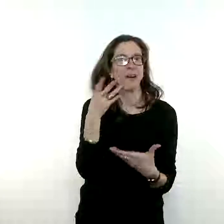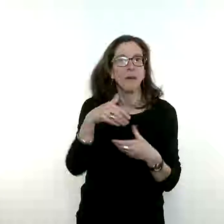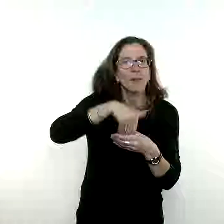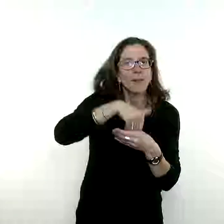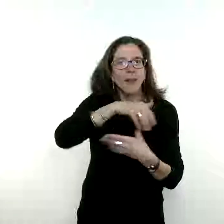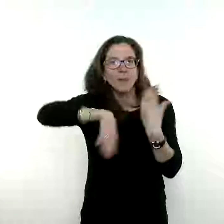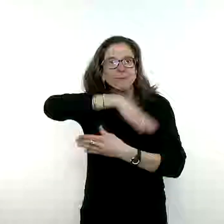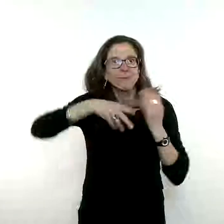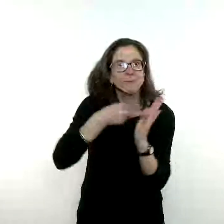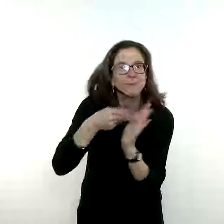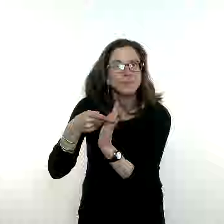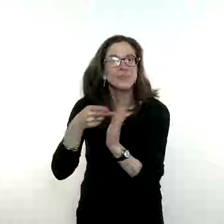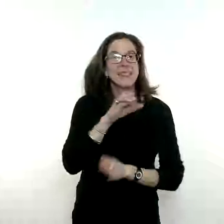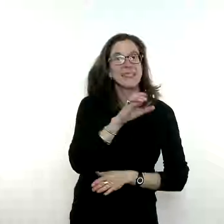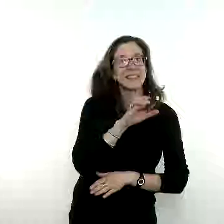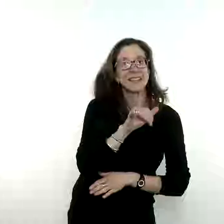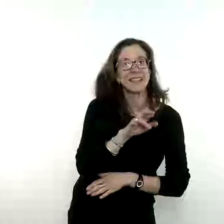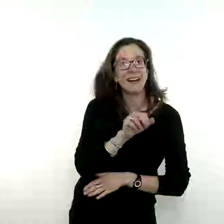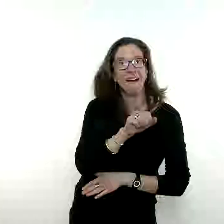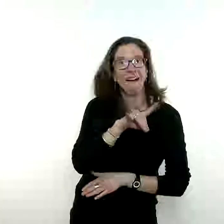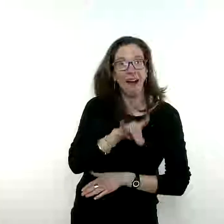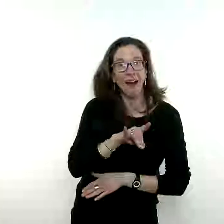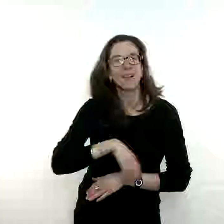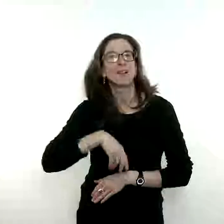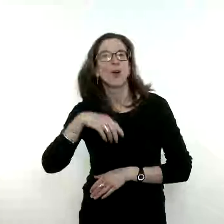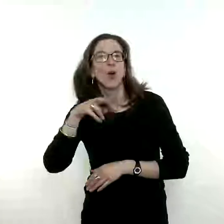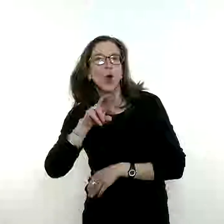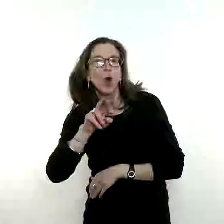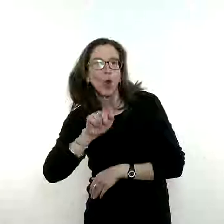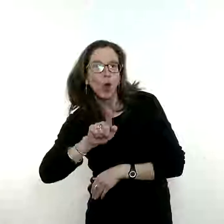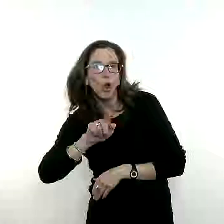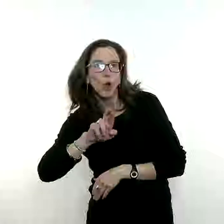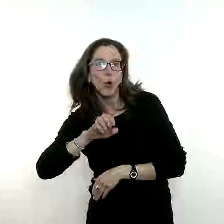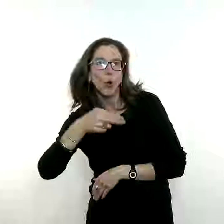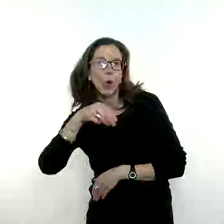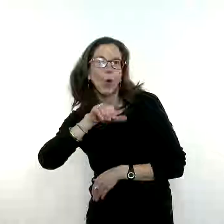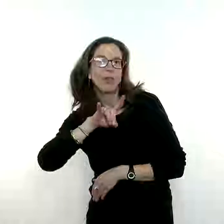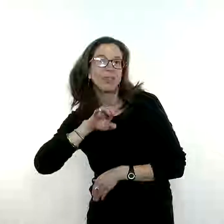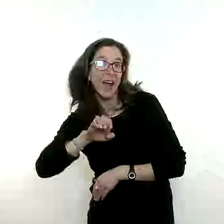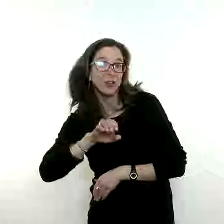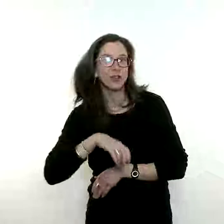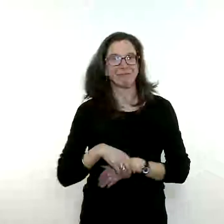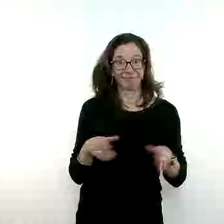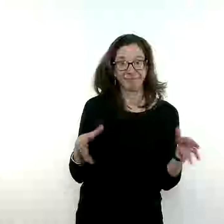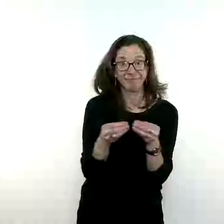Syrah Grenache. Donc pour ceux qui connaissent un peu le Masnouguier, tout en haut de la coulée verte, vous arrivez aux premières vignes.